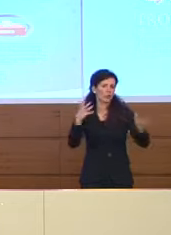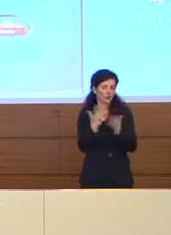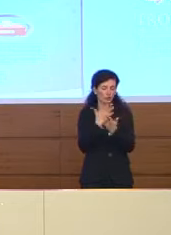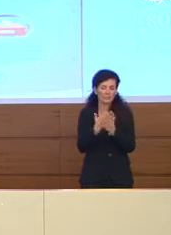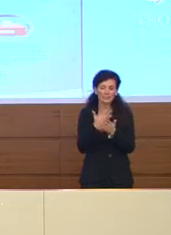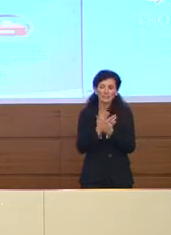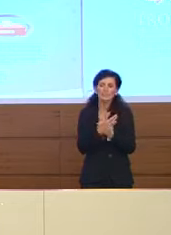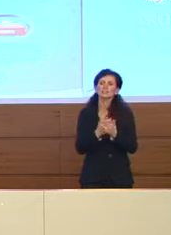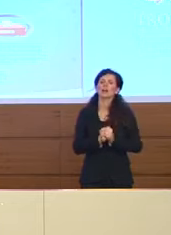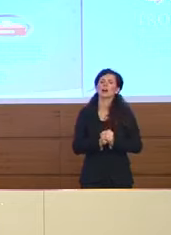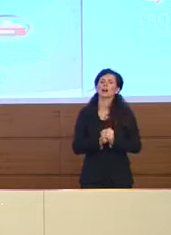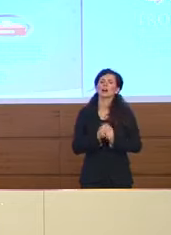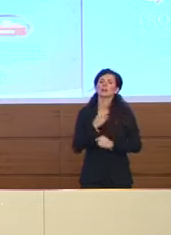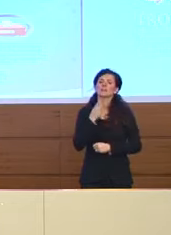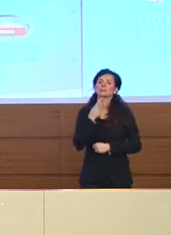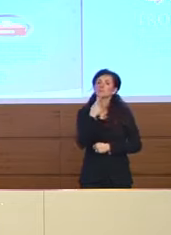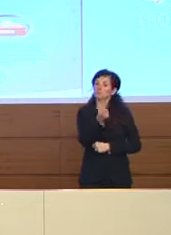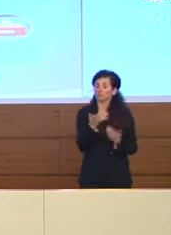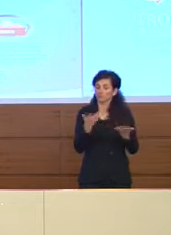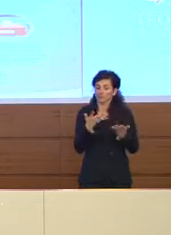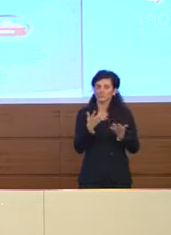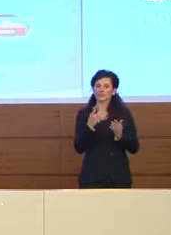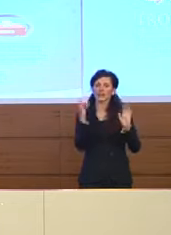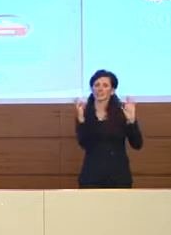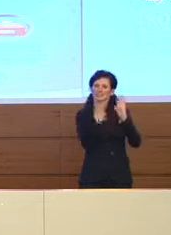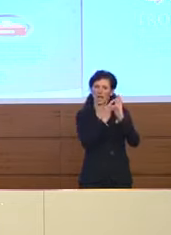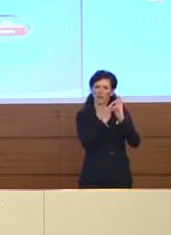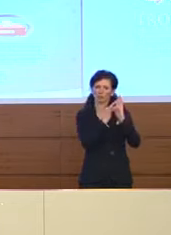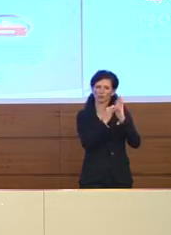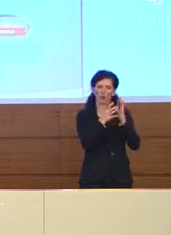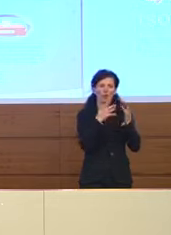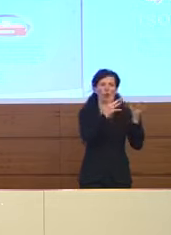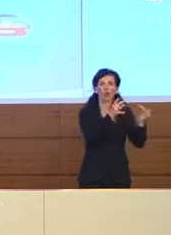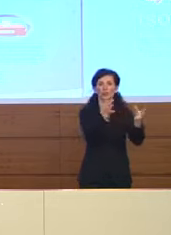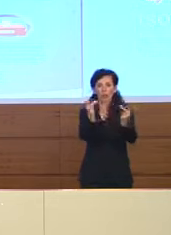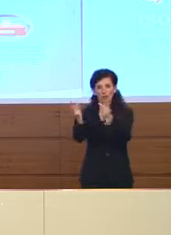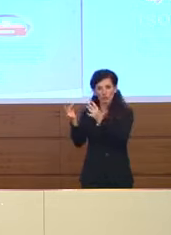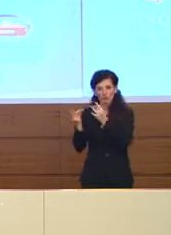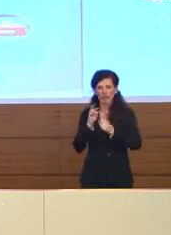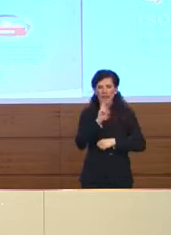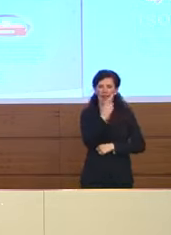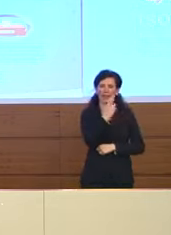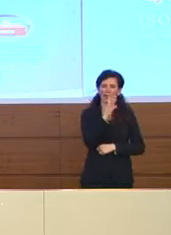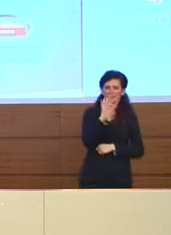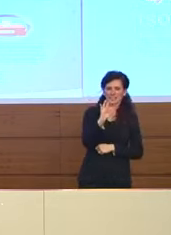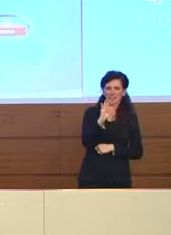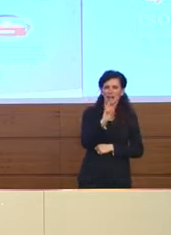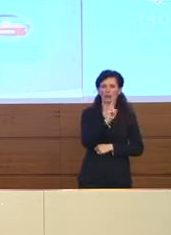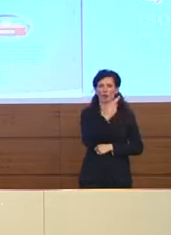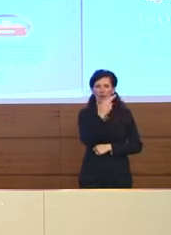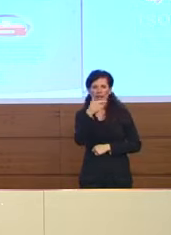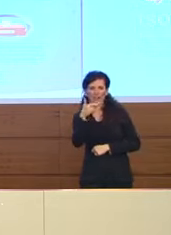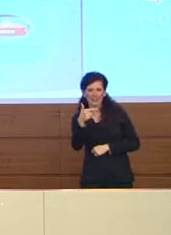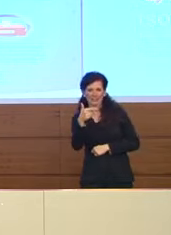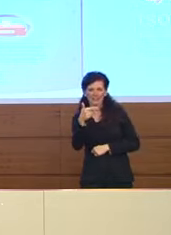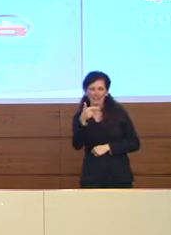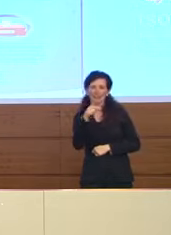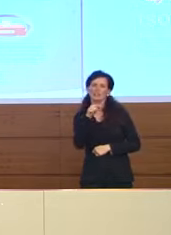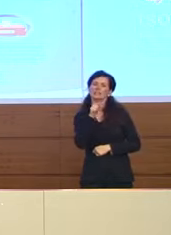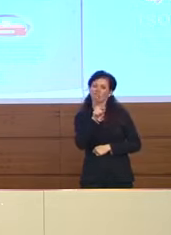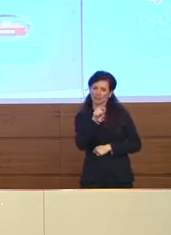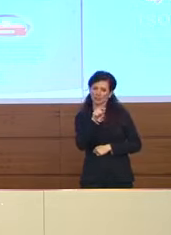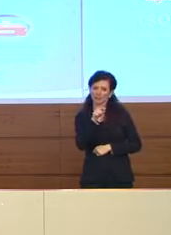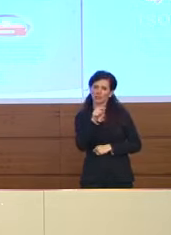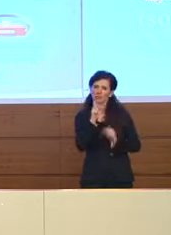cosiddetto indice di contagiosità nere con zero le racconti in funzione